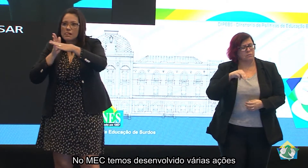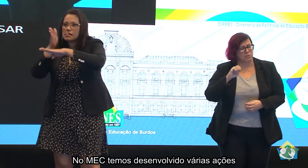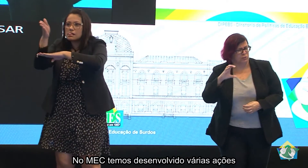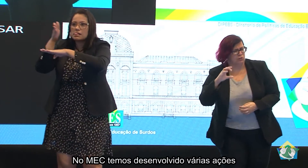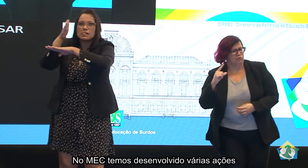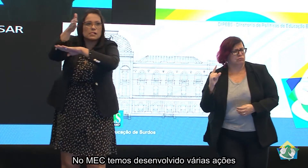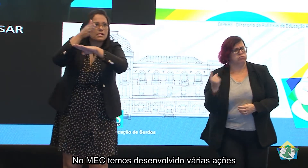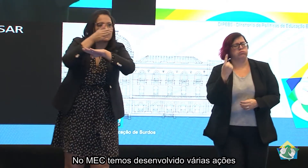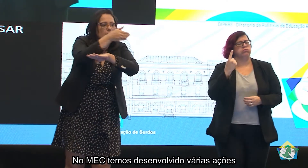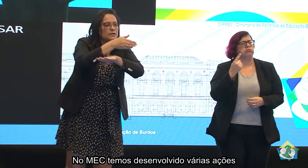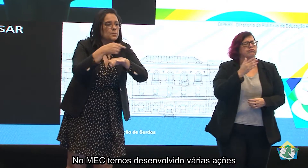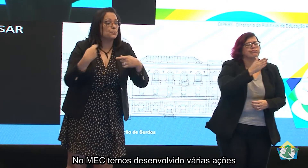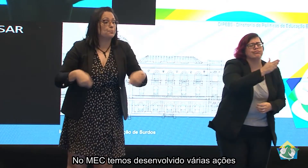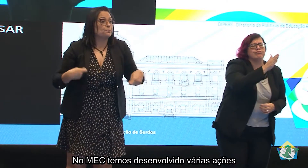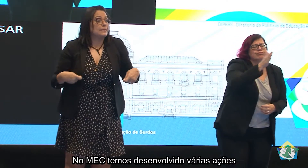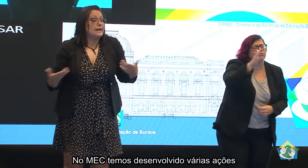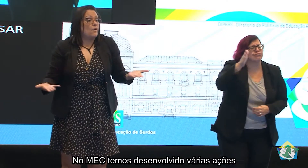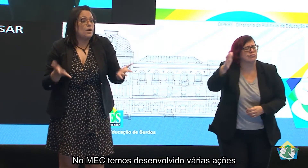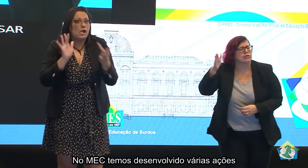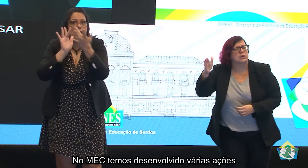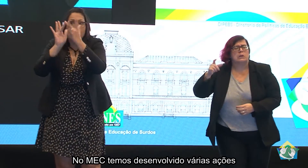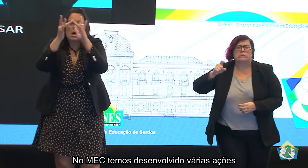No MEC,